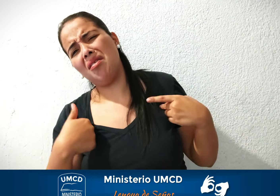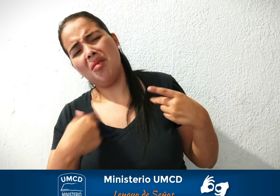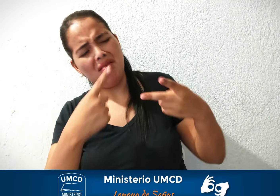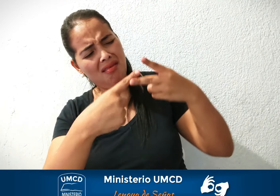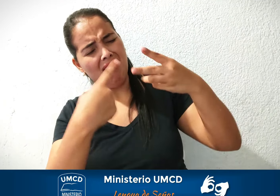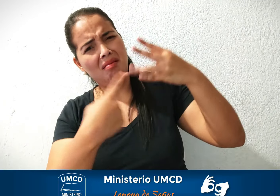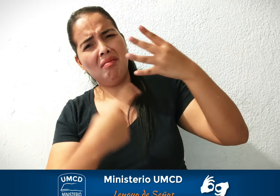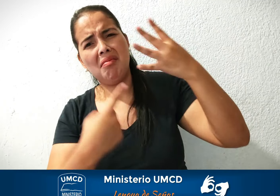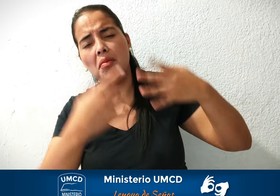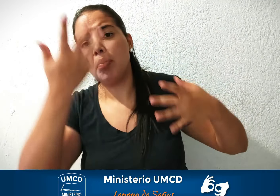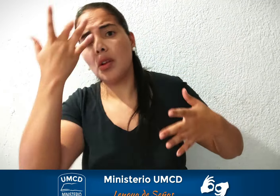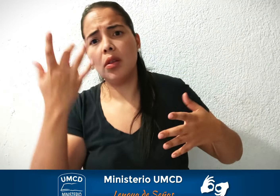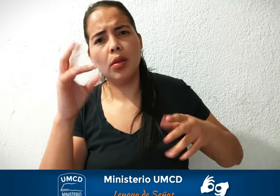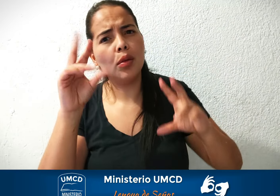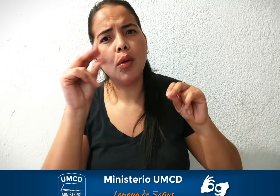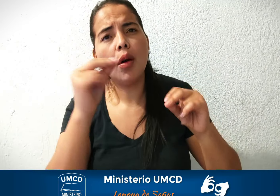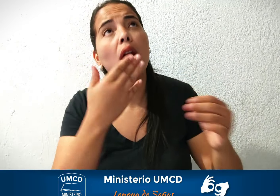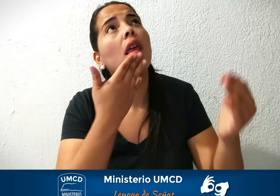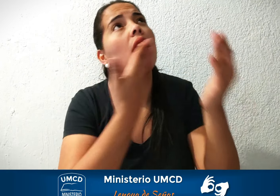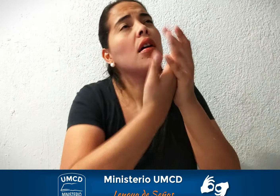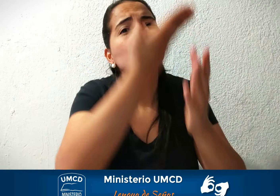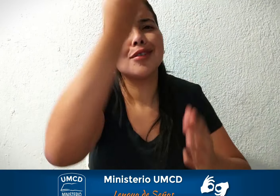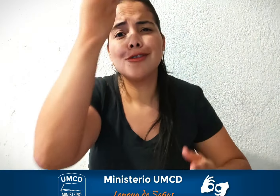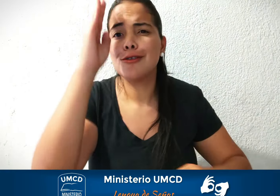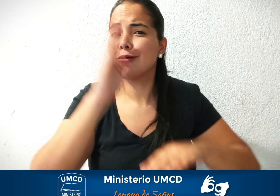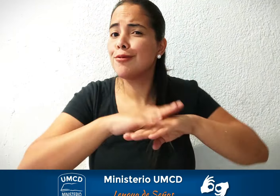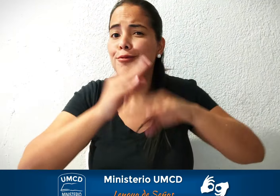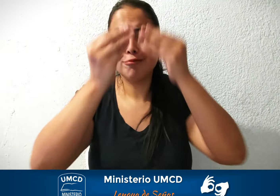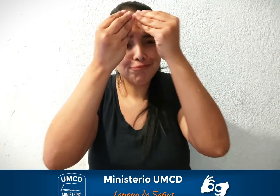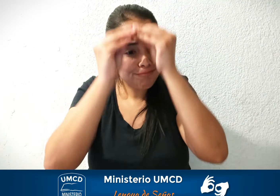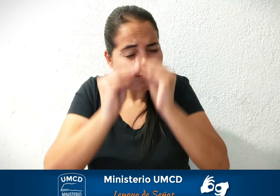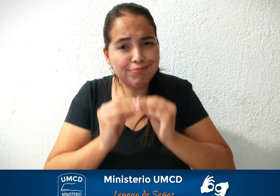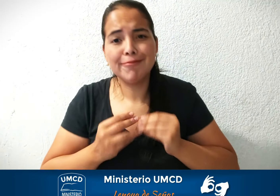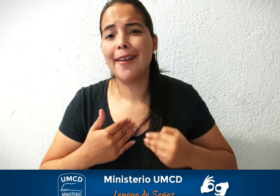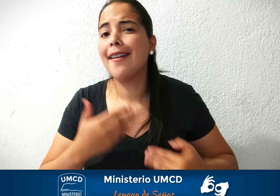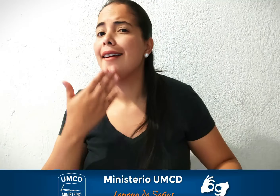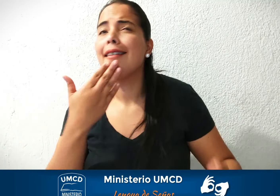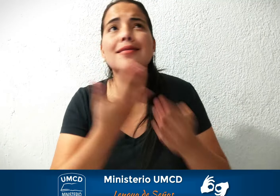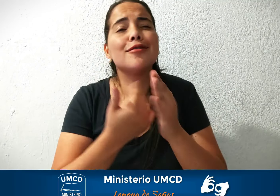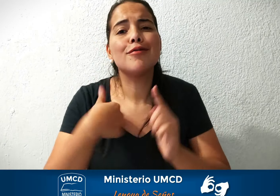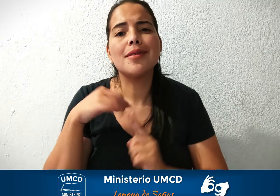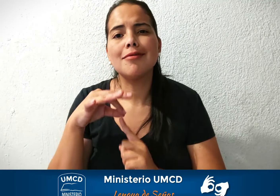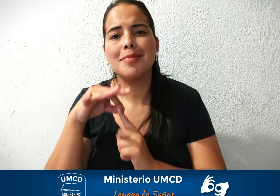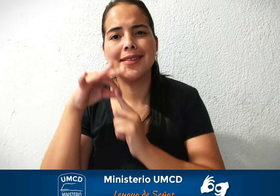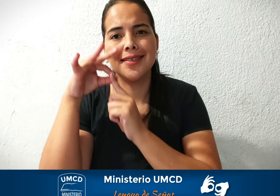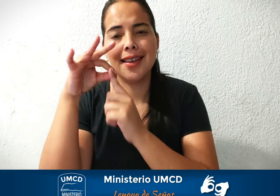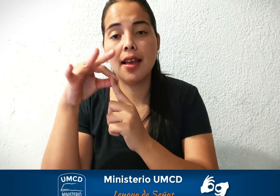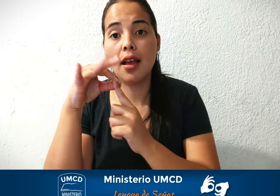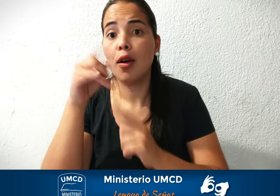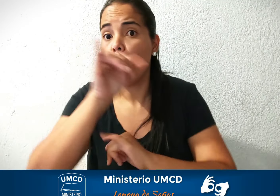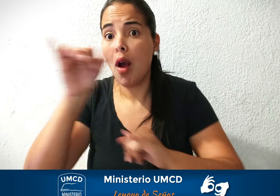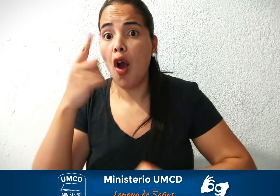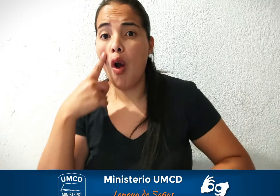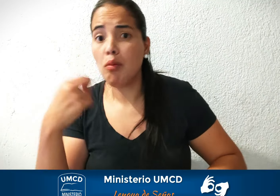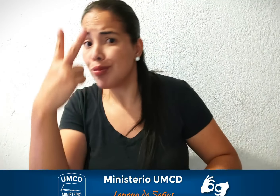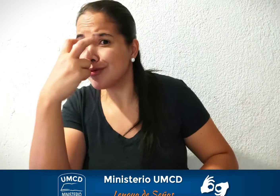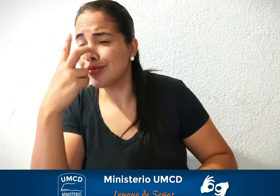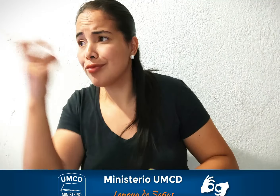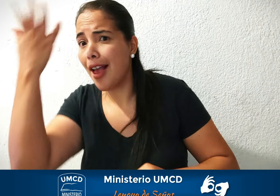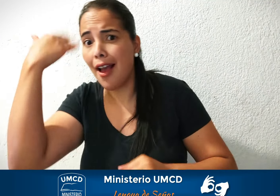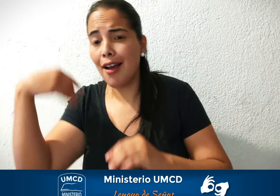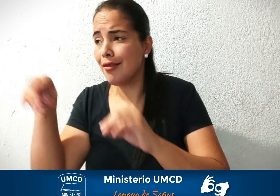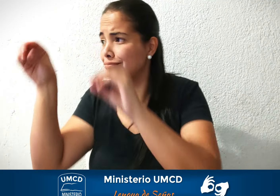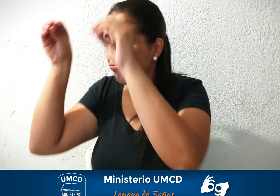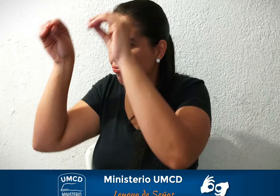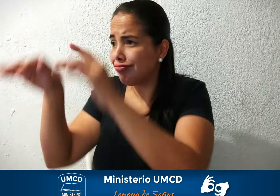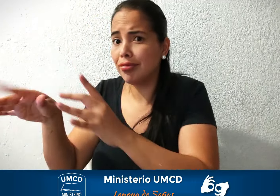personas que fueron testigos de ese milagro y de esa vida transformada de este hombre que había